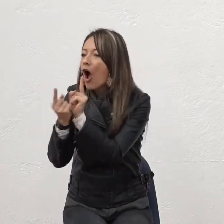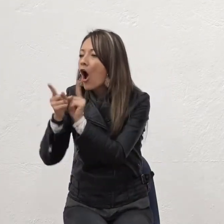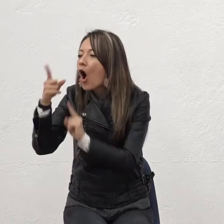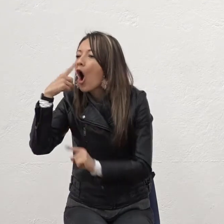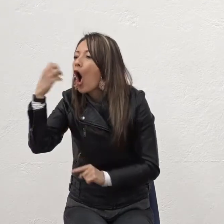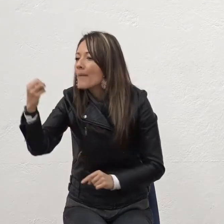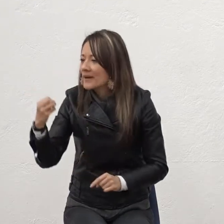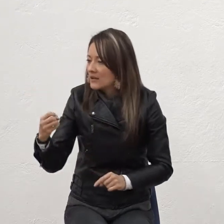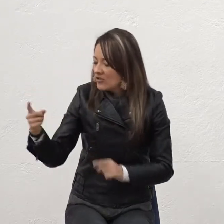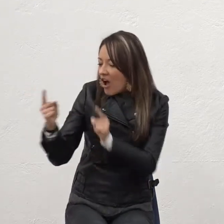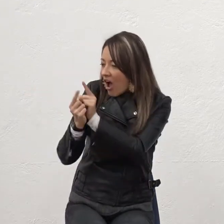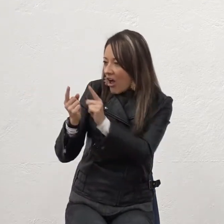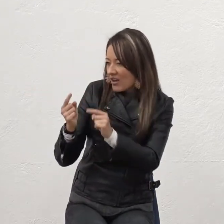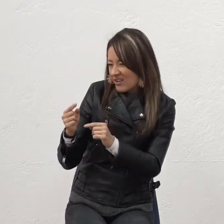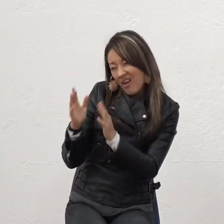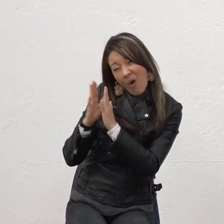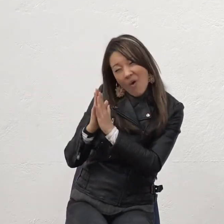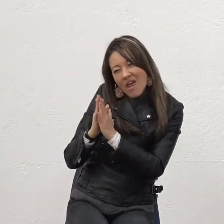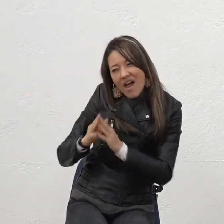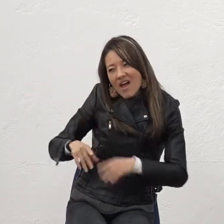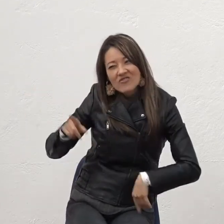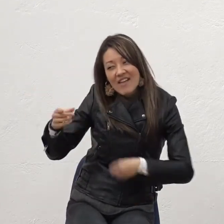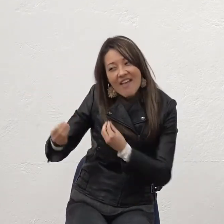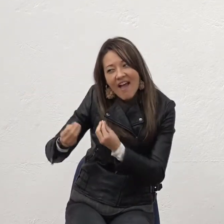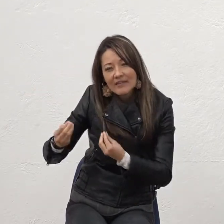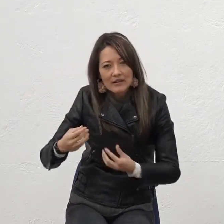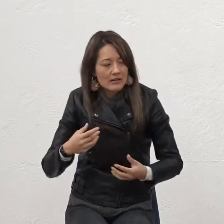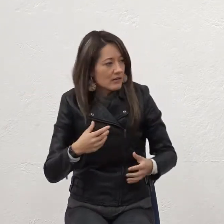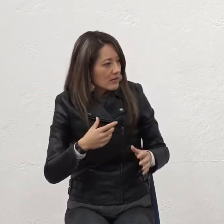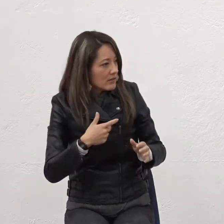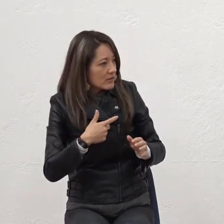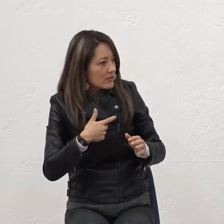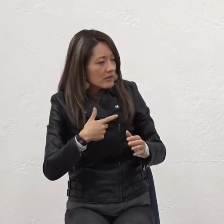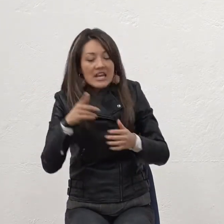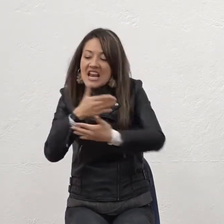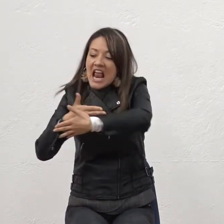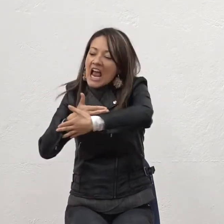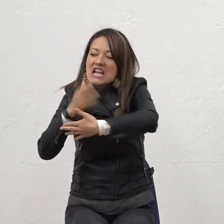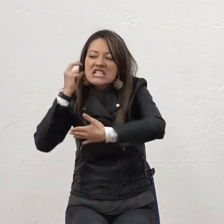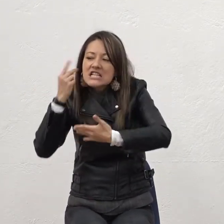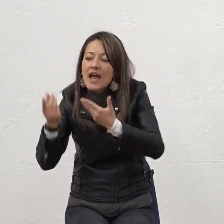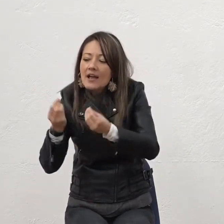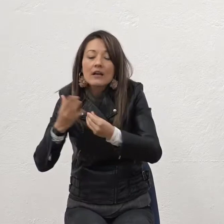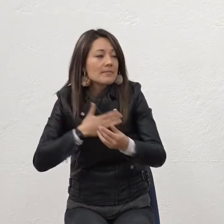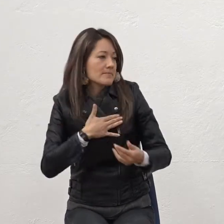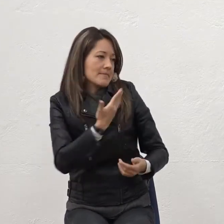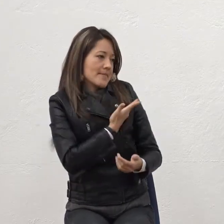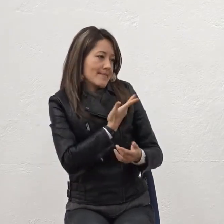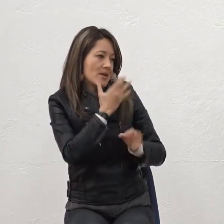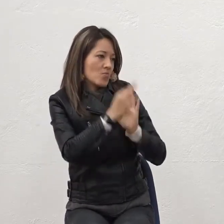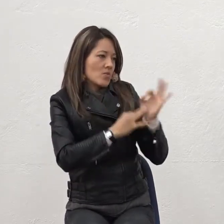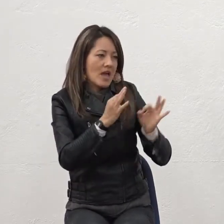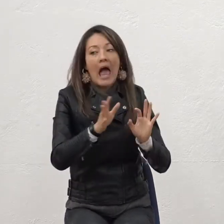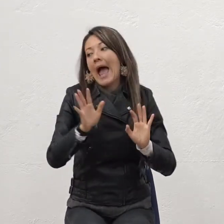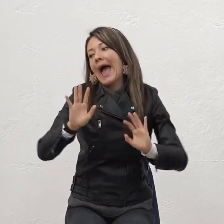hombre y se fue a orar. ¿Y qué hizo la niña? Le dije, no, pues me la cuidó mi mamá. No,